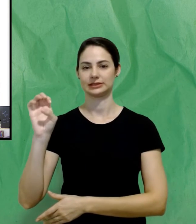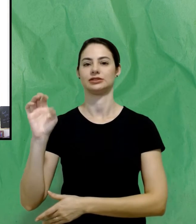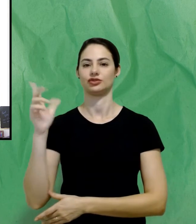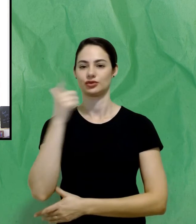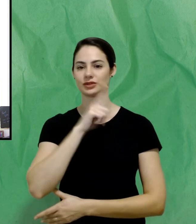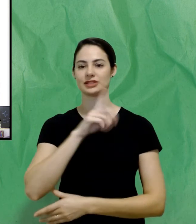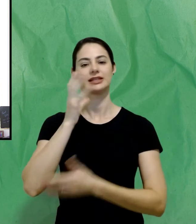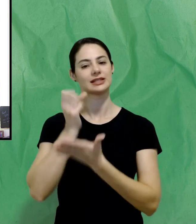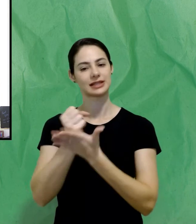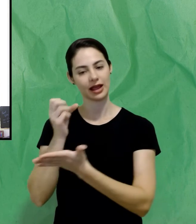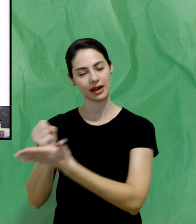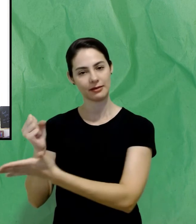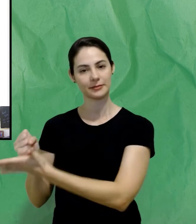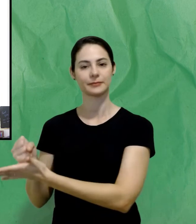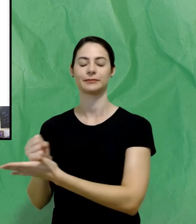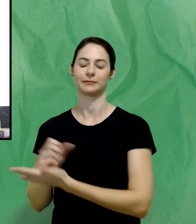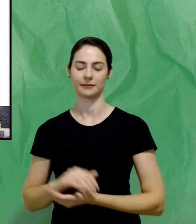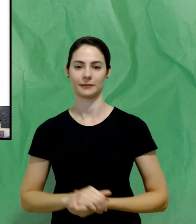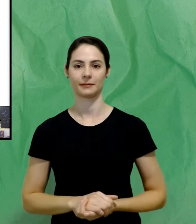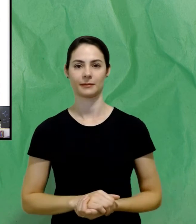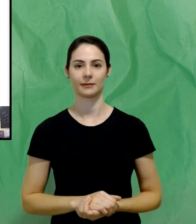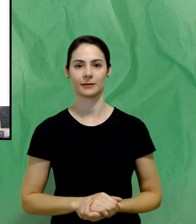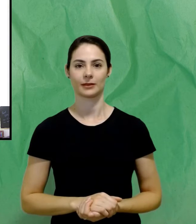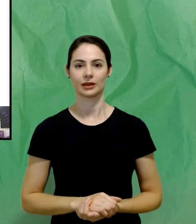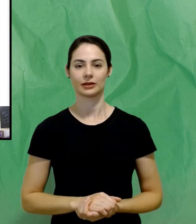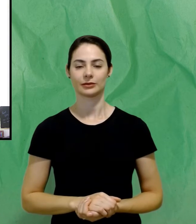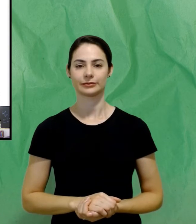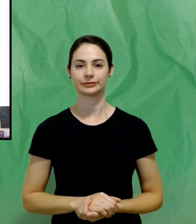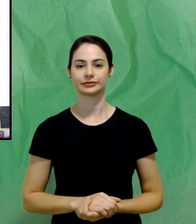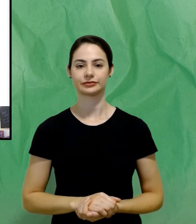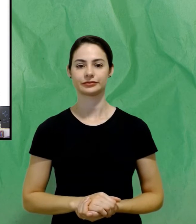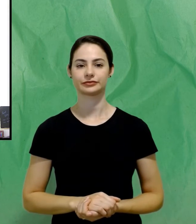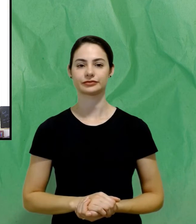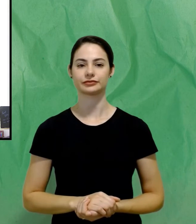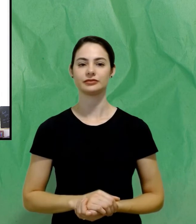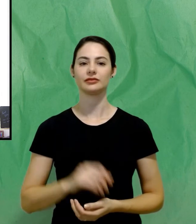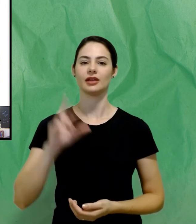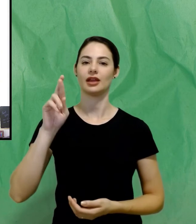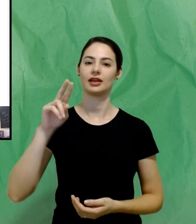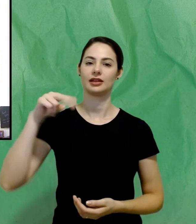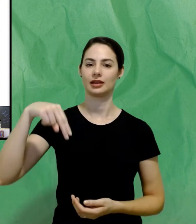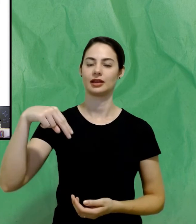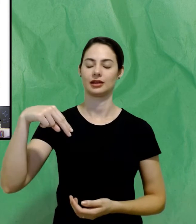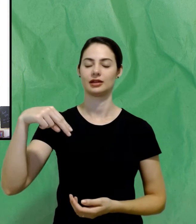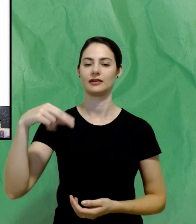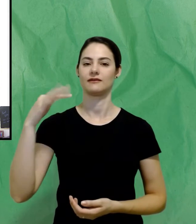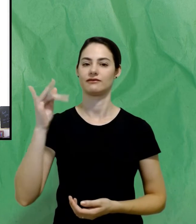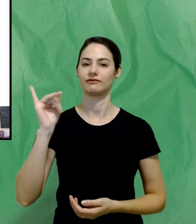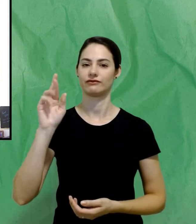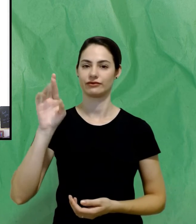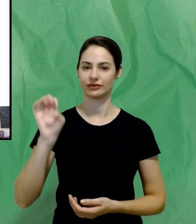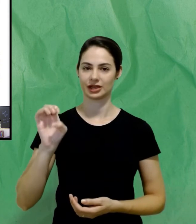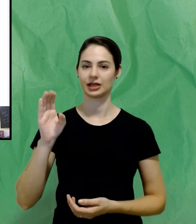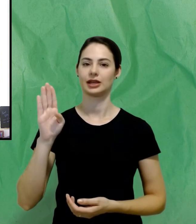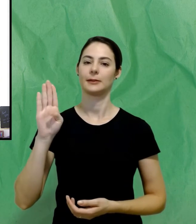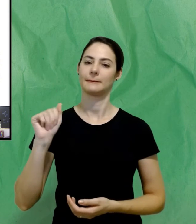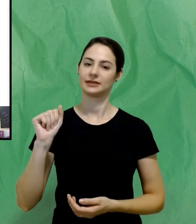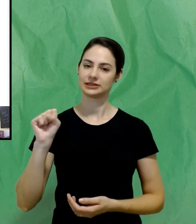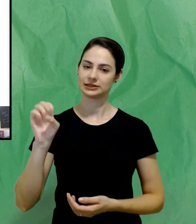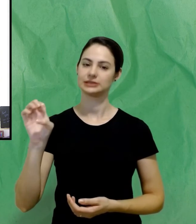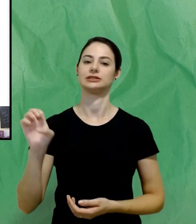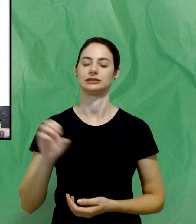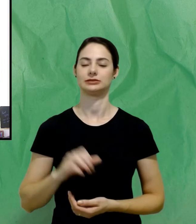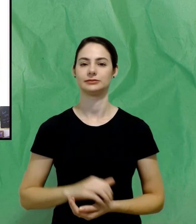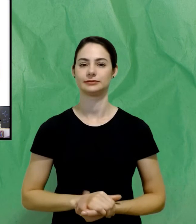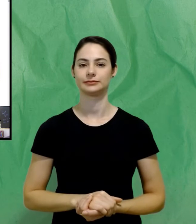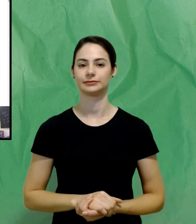instalar as dependências necessárias. Então aqui em rnfirebase.io a gente tem aqui o React Native Firebase